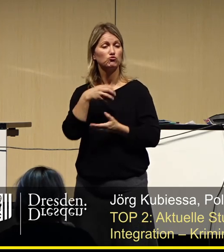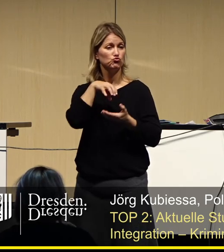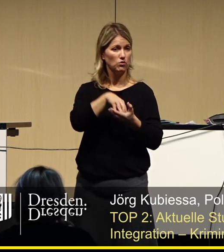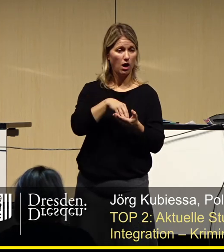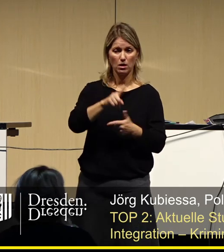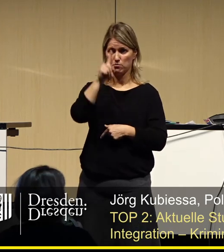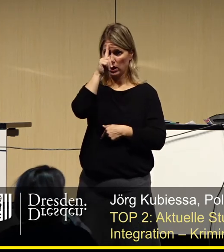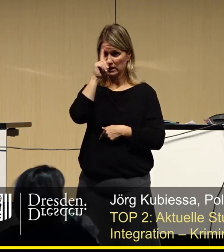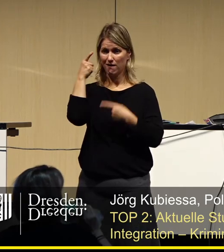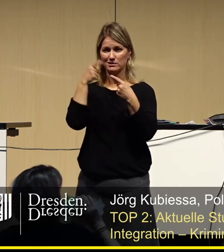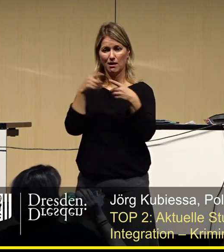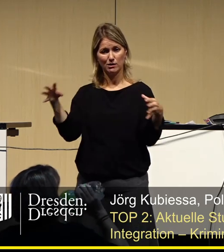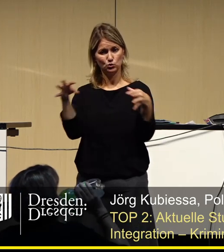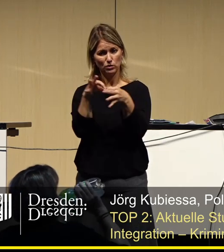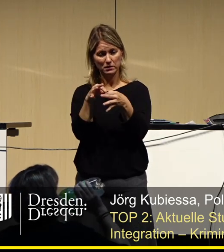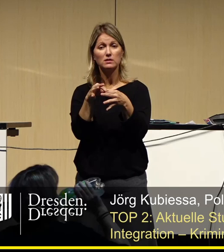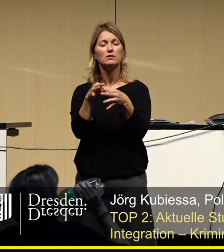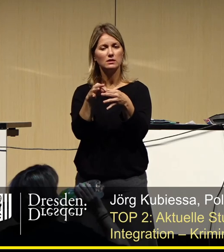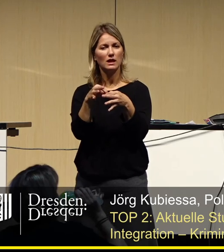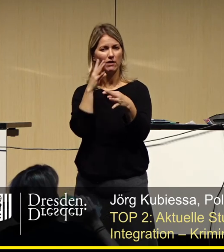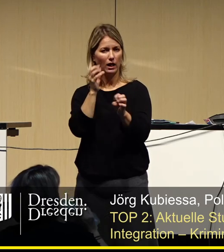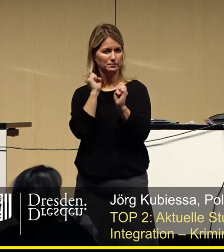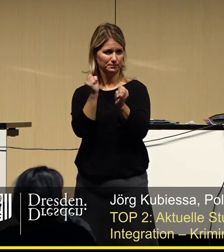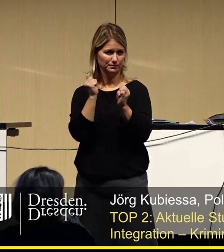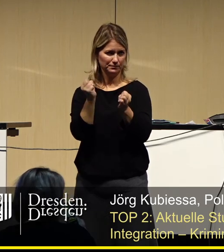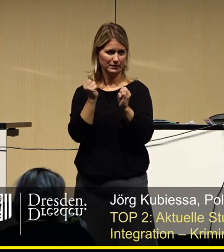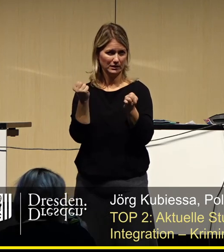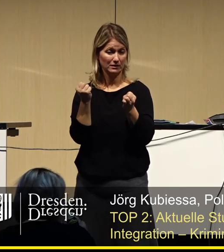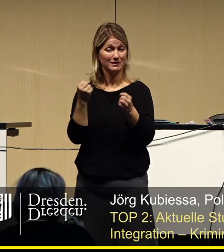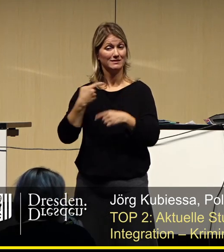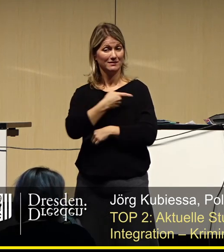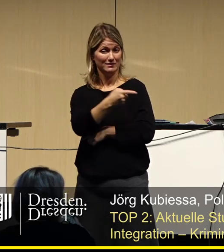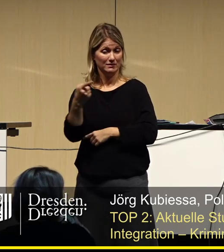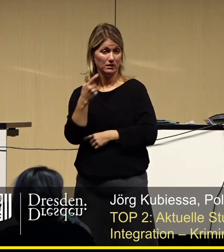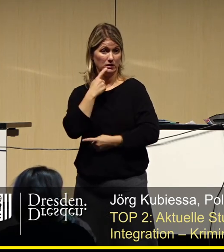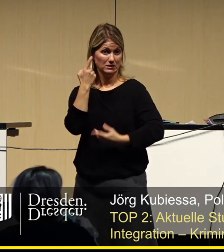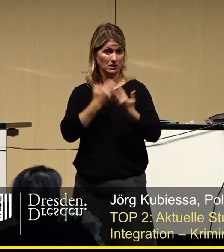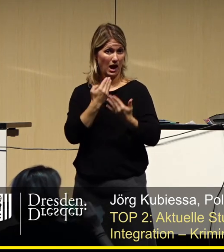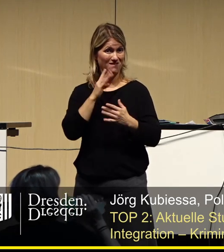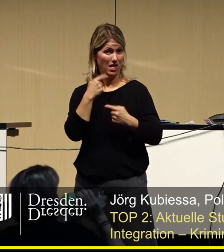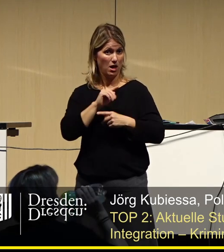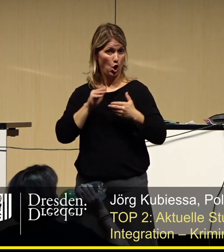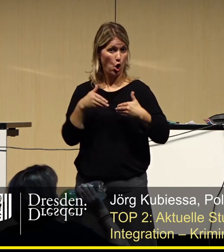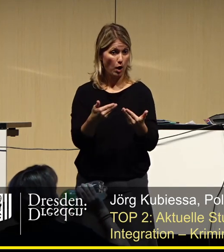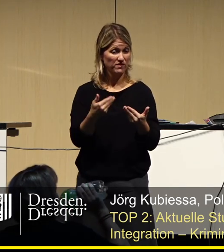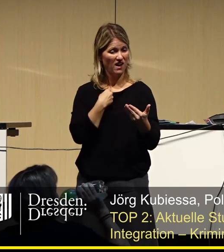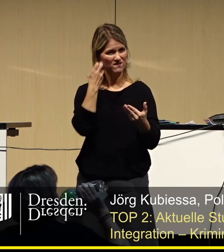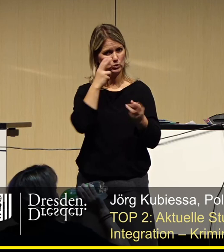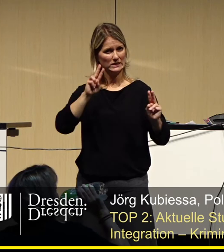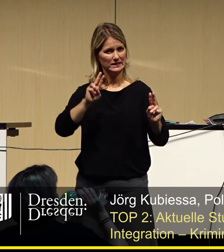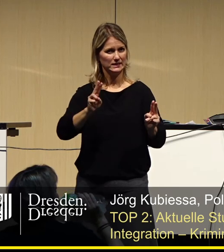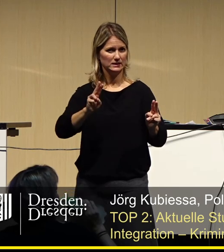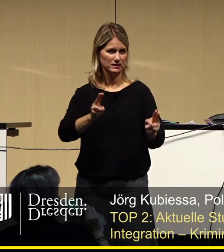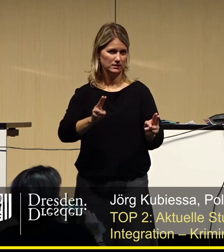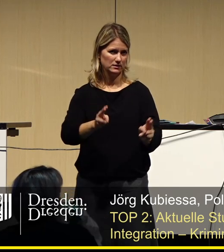Polizei an den Phänomenen zu arbeiten, dass die Zahl derjenigen, die Opfer werden, so gering wie